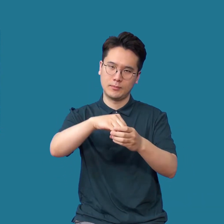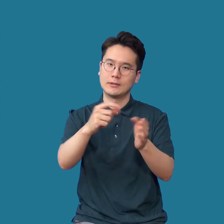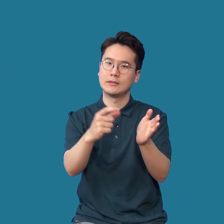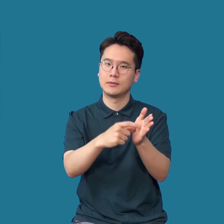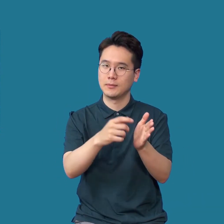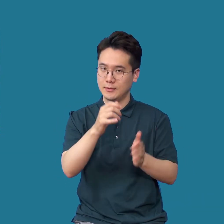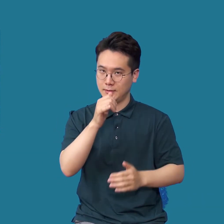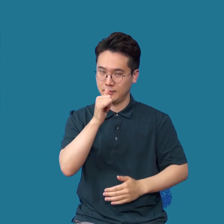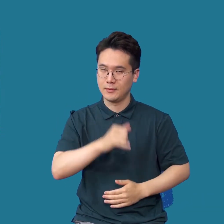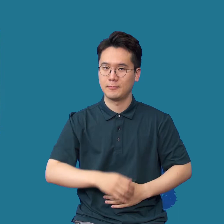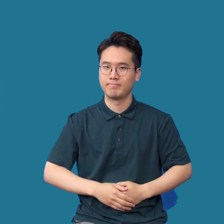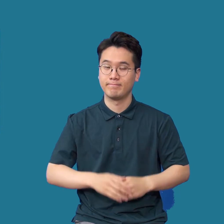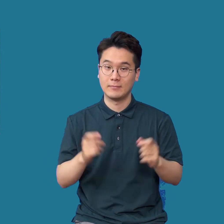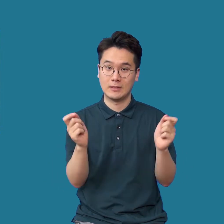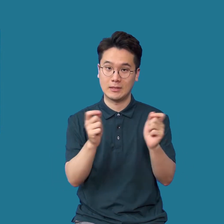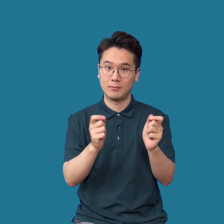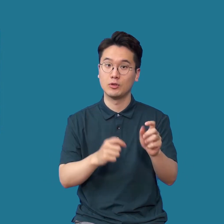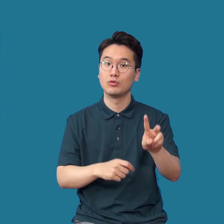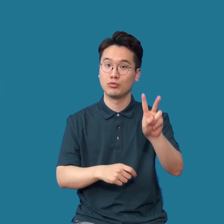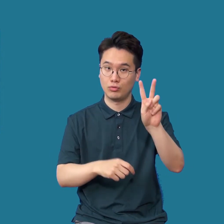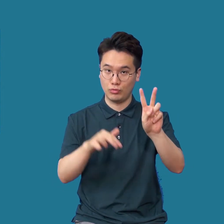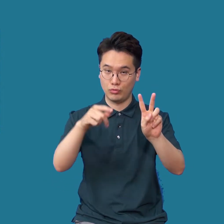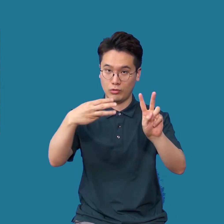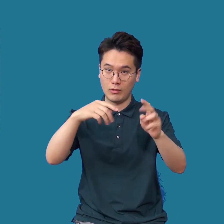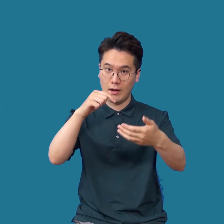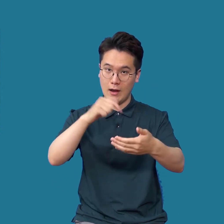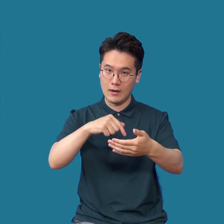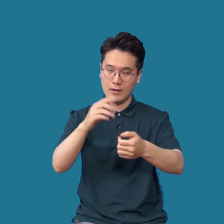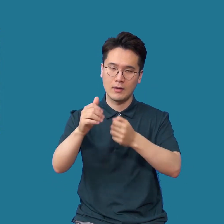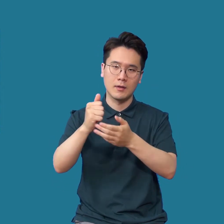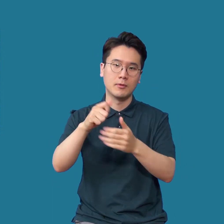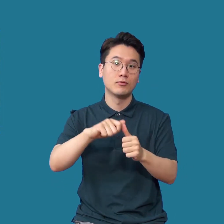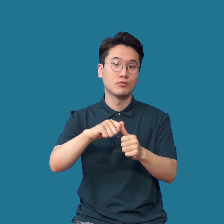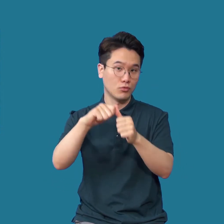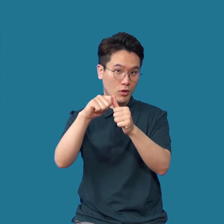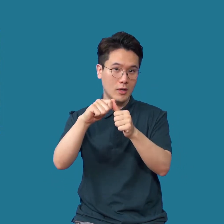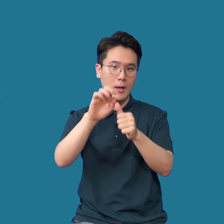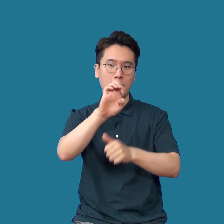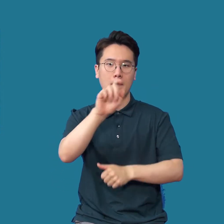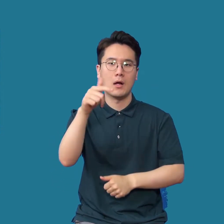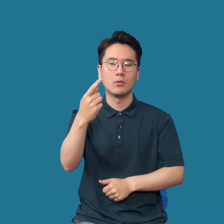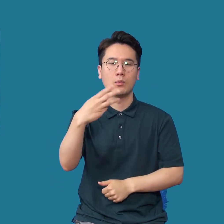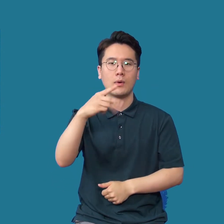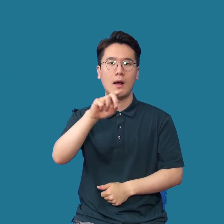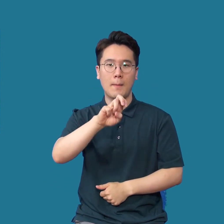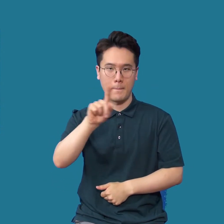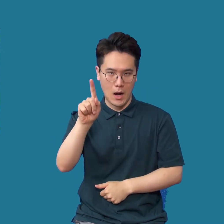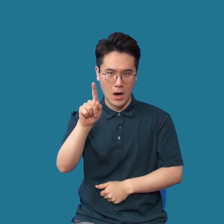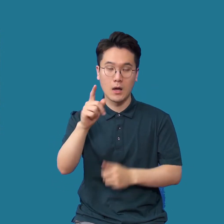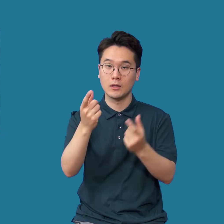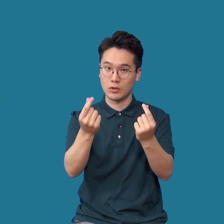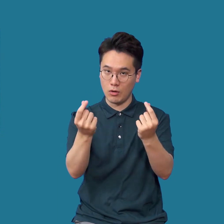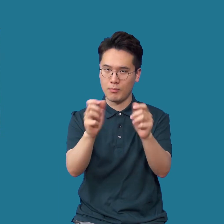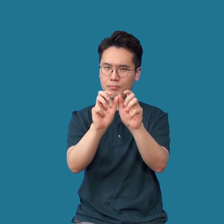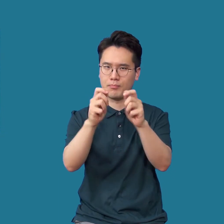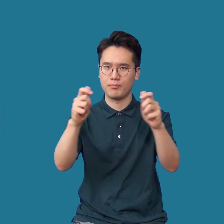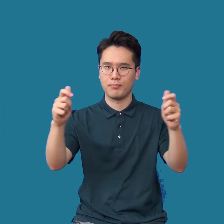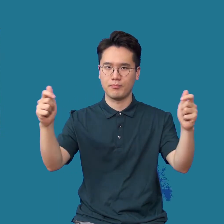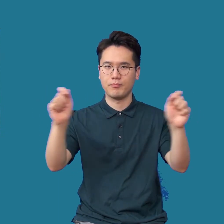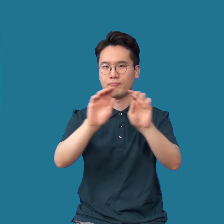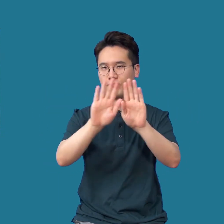절에 하나님의 구원이 파노라마처럼 펼쳐지고 있습니다. 한번